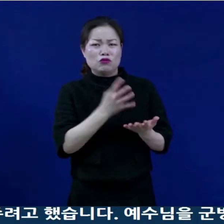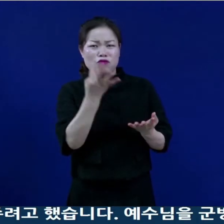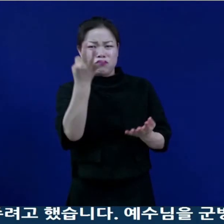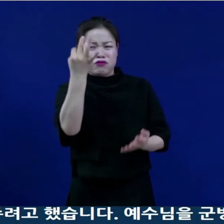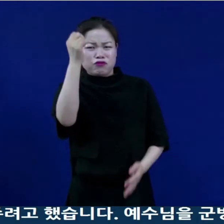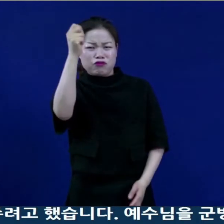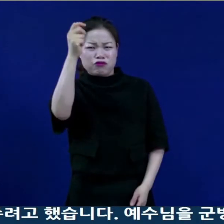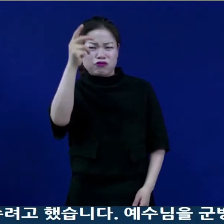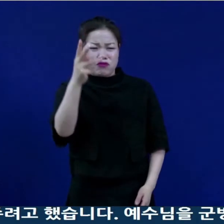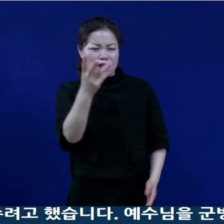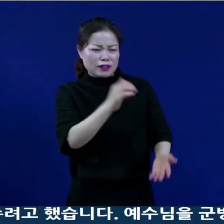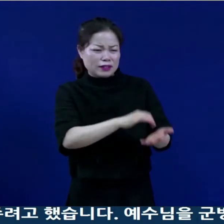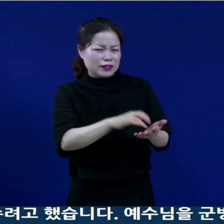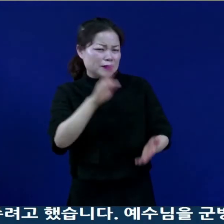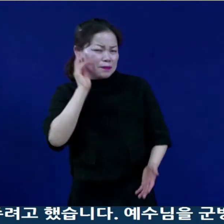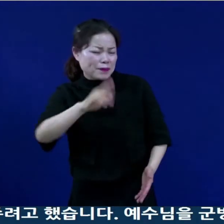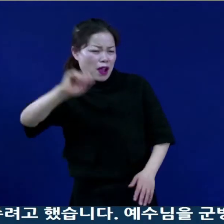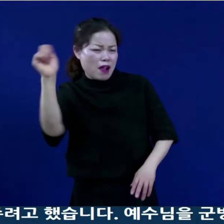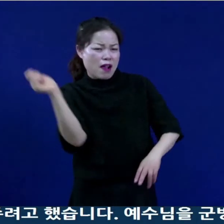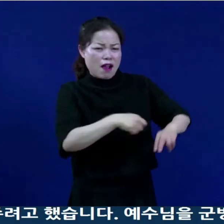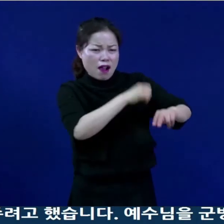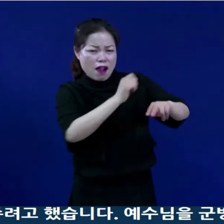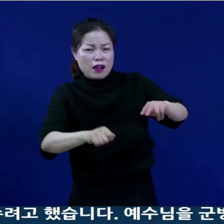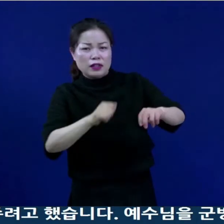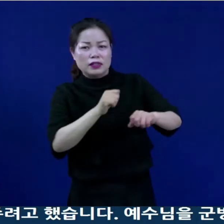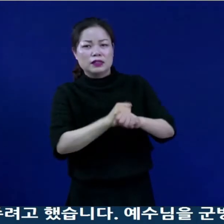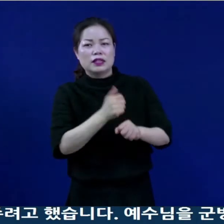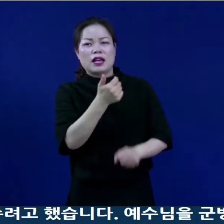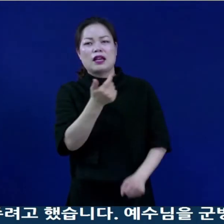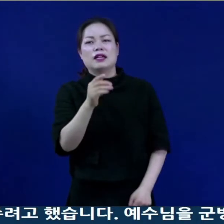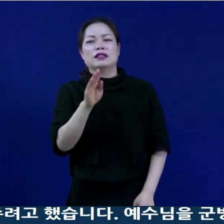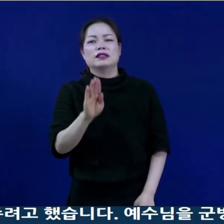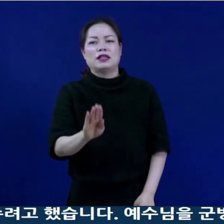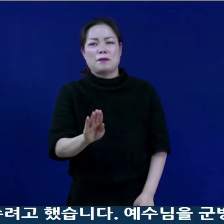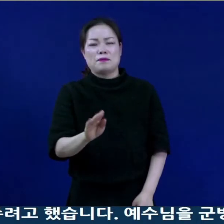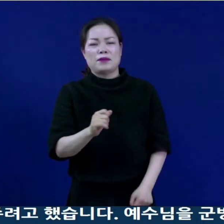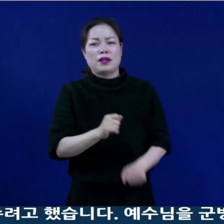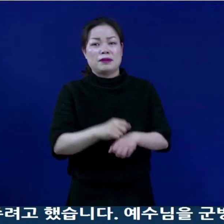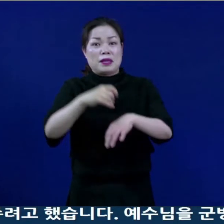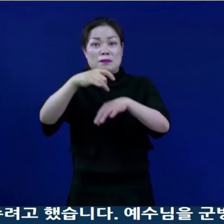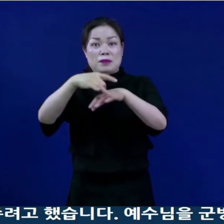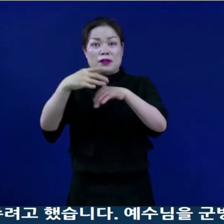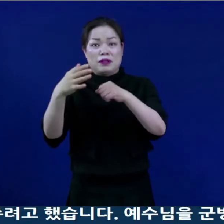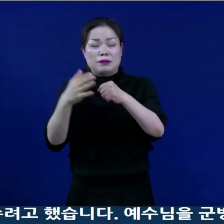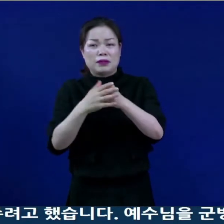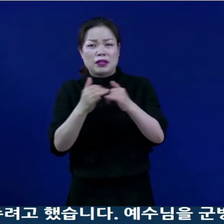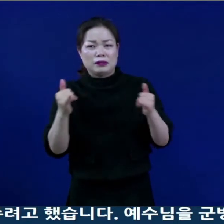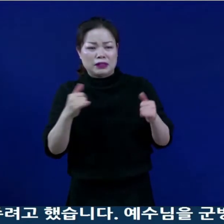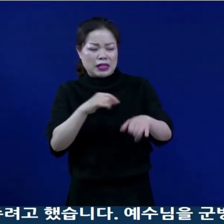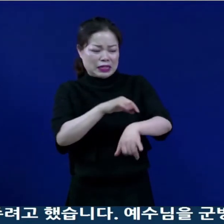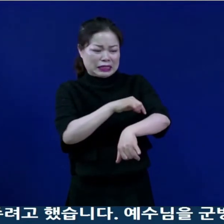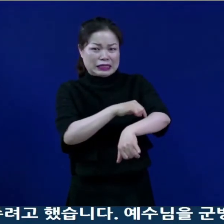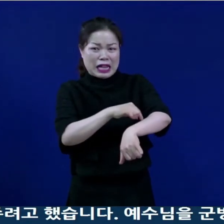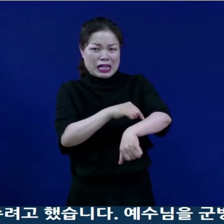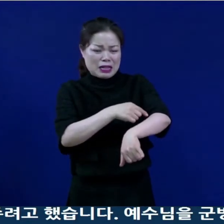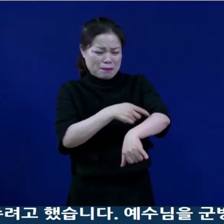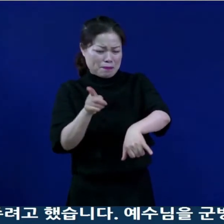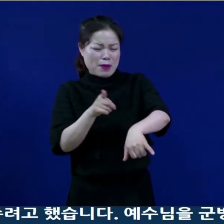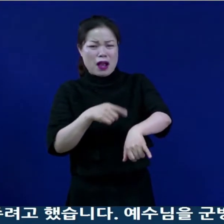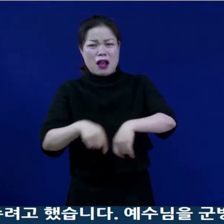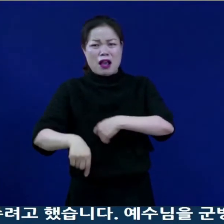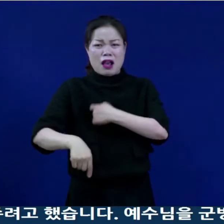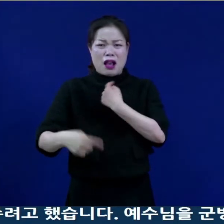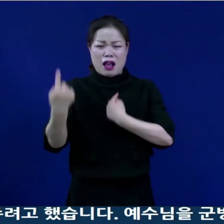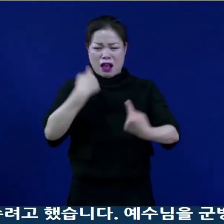수차례 채찍질이 가해질 때마다 그 납덩이 때문에 혹은 그 뼈 때문에 사람의 살점이 떨어져 나가죠. 여러분,